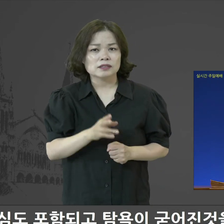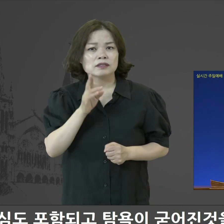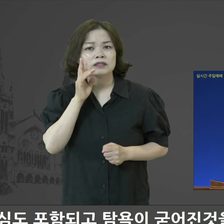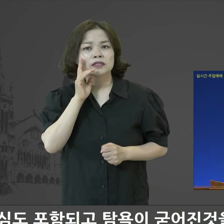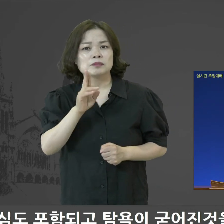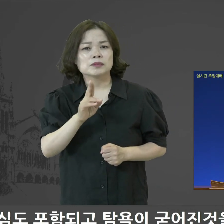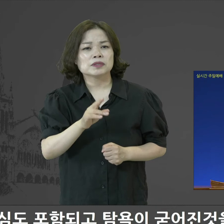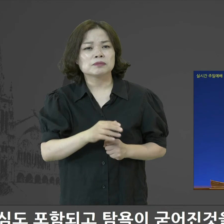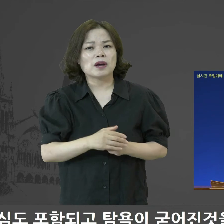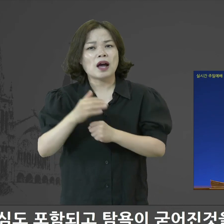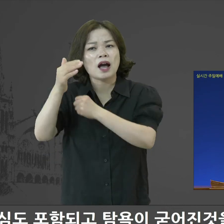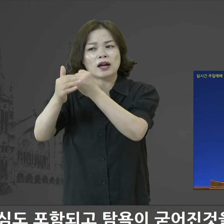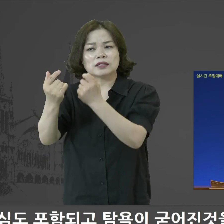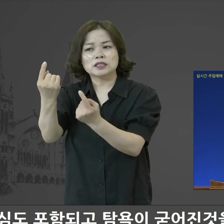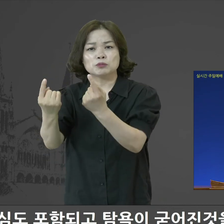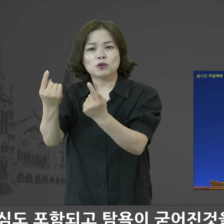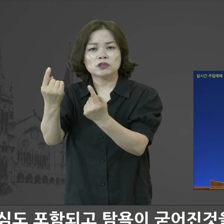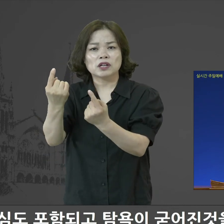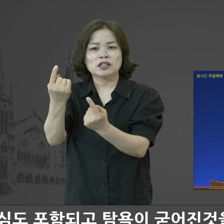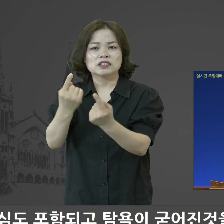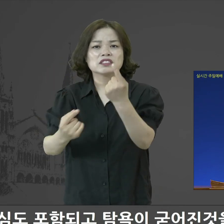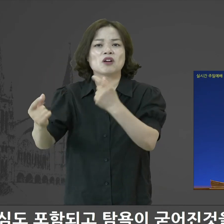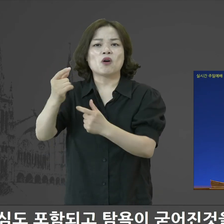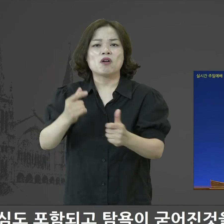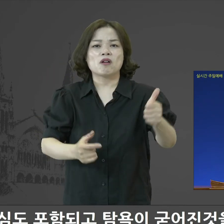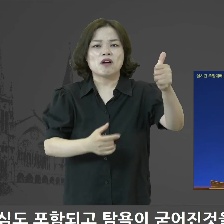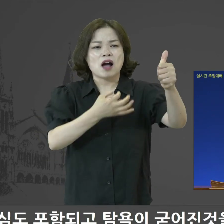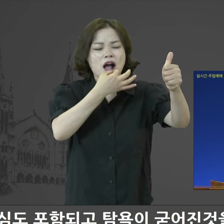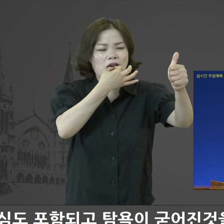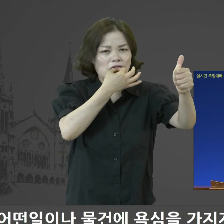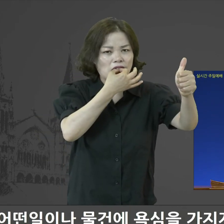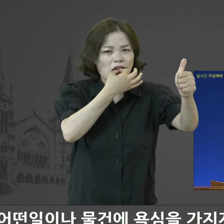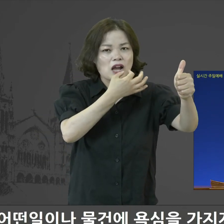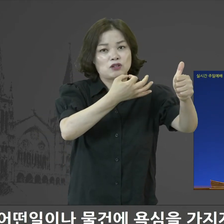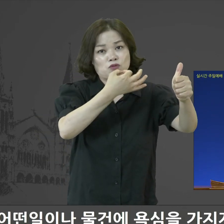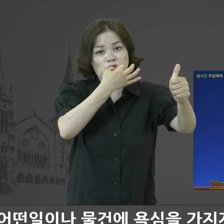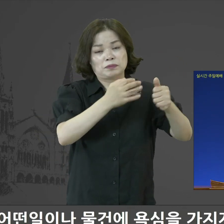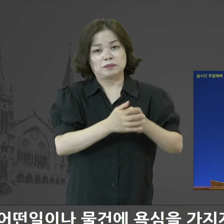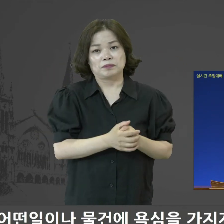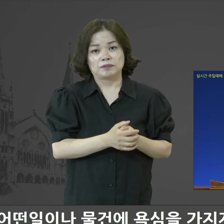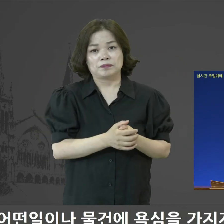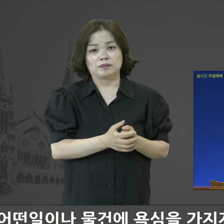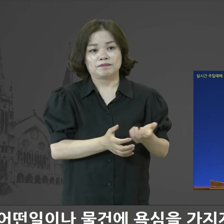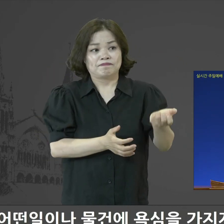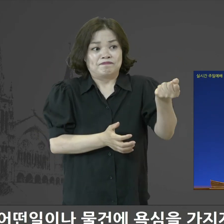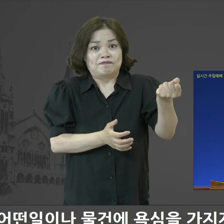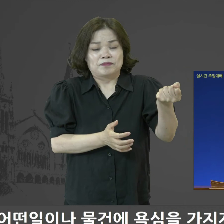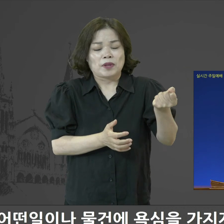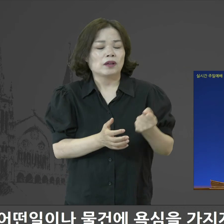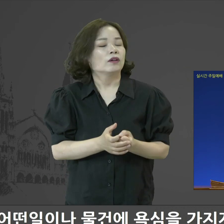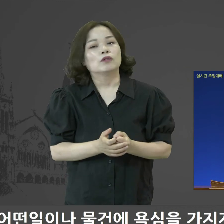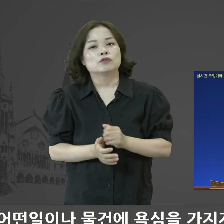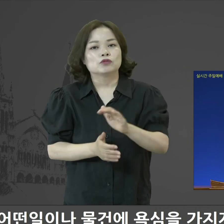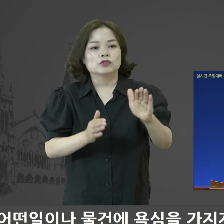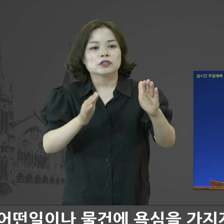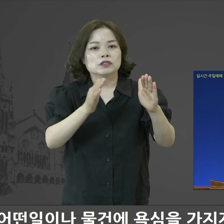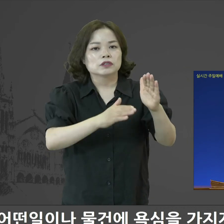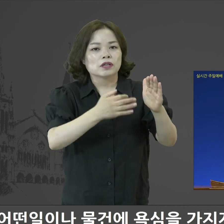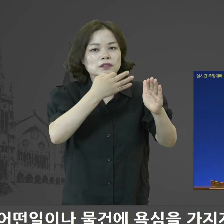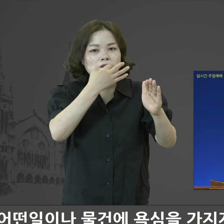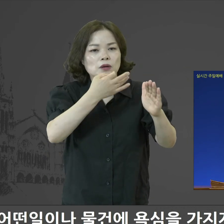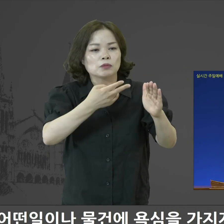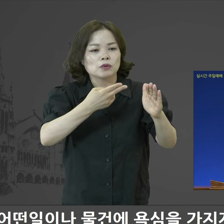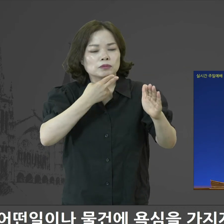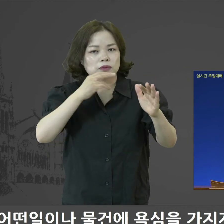심지어 하나님보다 더 커지는 상태가 탐욕입니다. 우리 성도들은 탐욕이